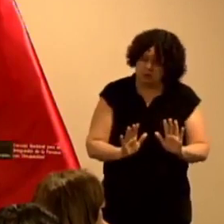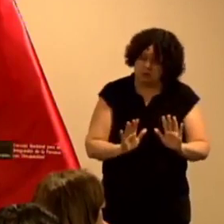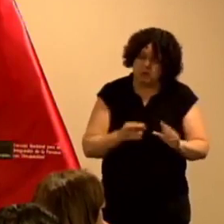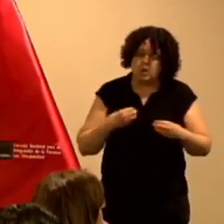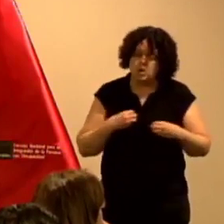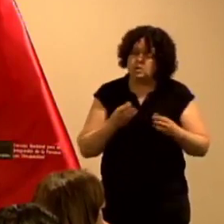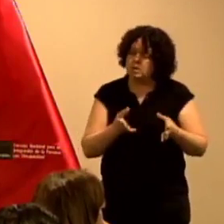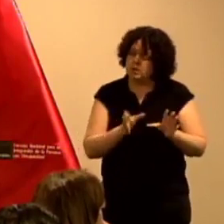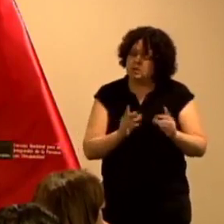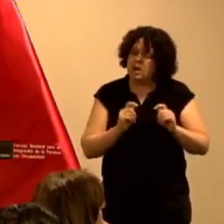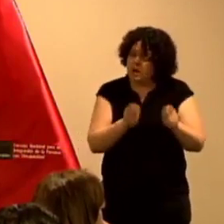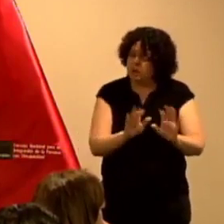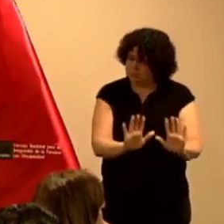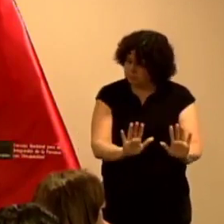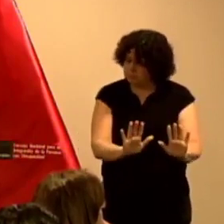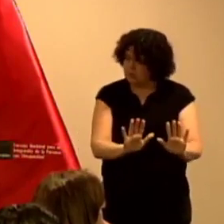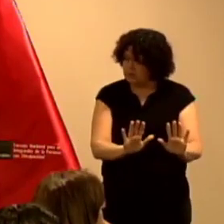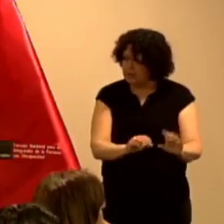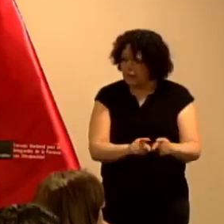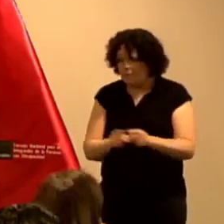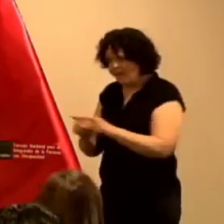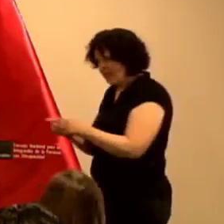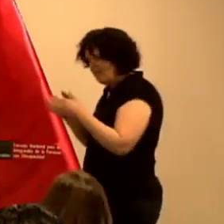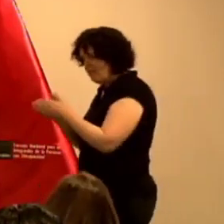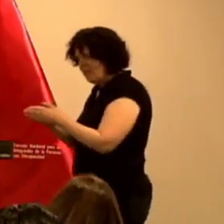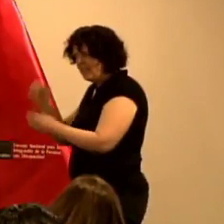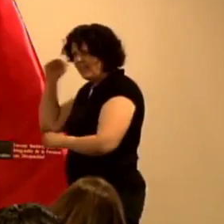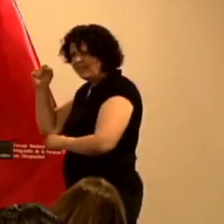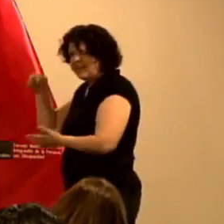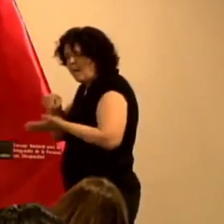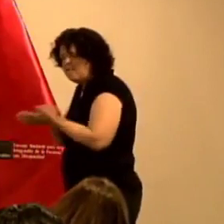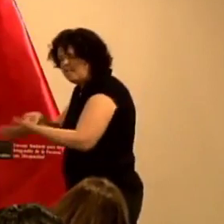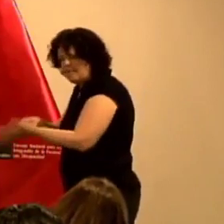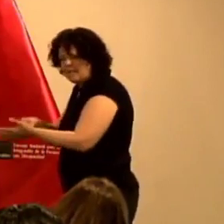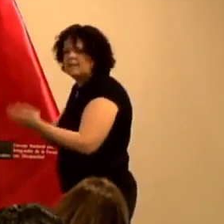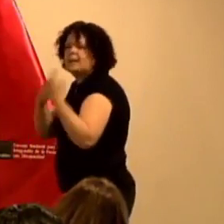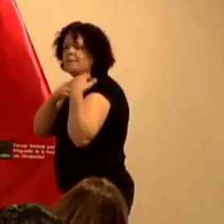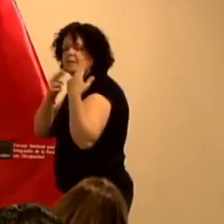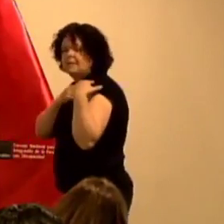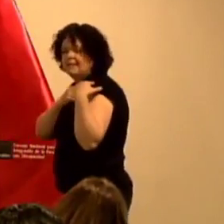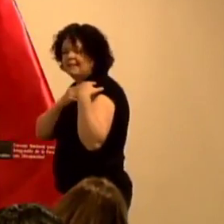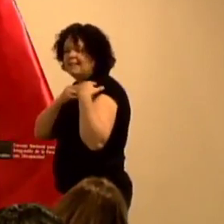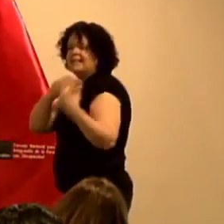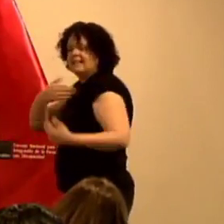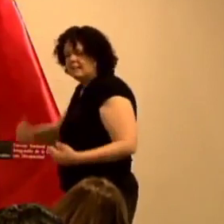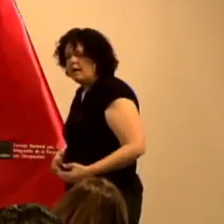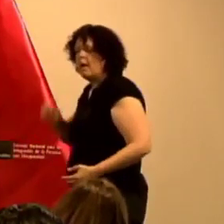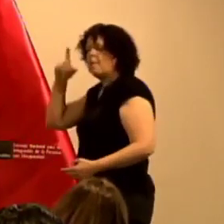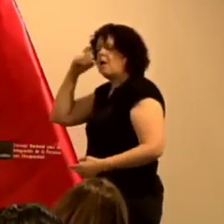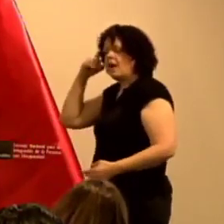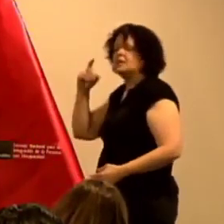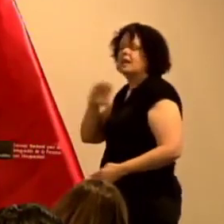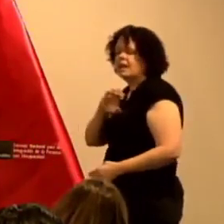estoy haciendo algo por ti. Pero en el enfoque de derechos es obligatorio, existe responsabilidad pública, política, moral y